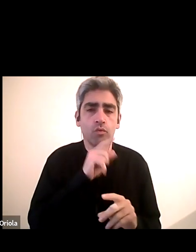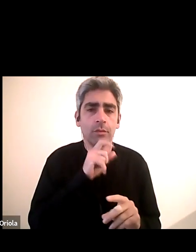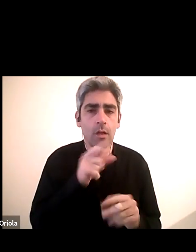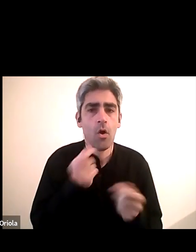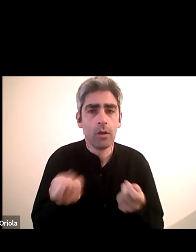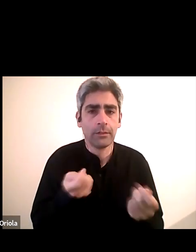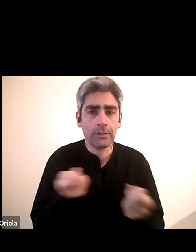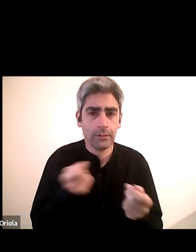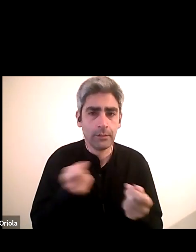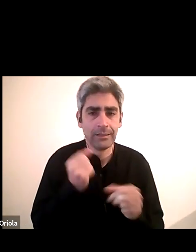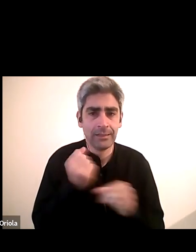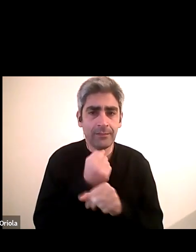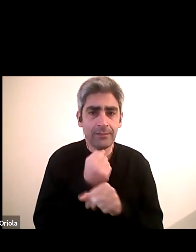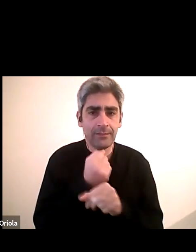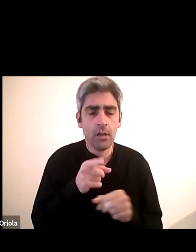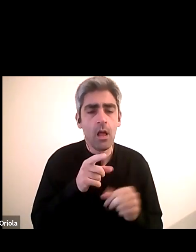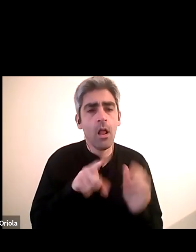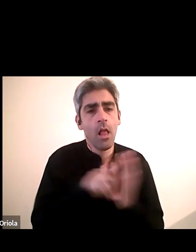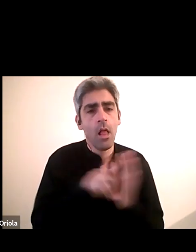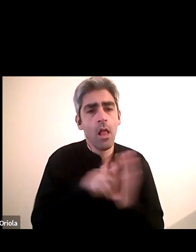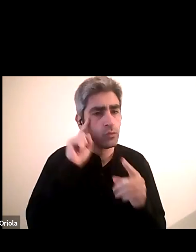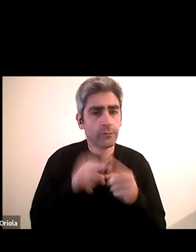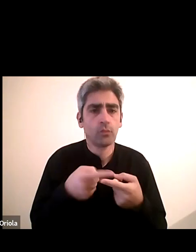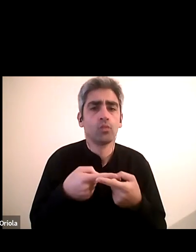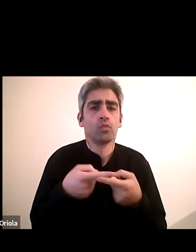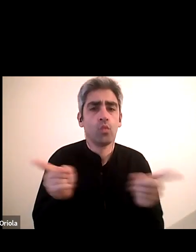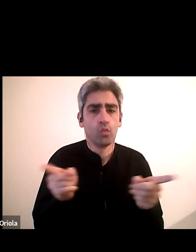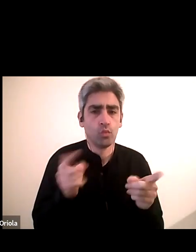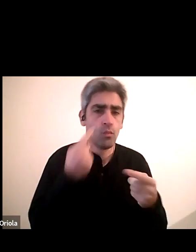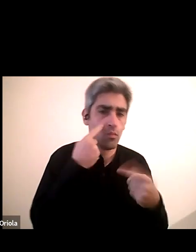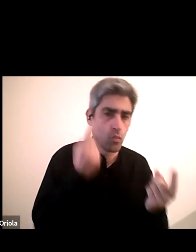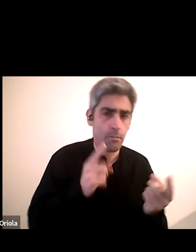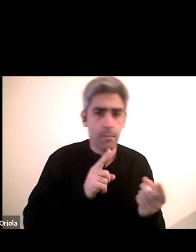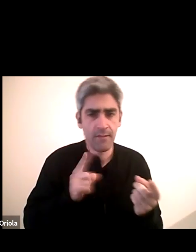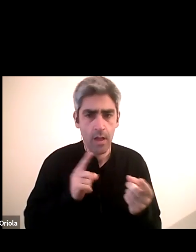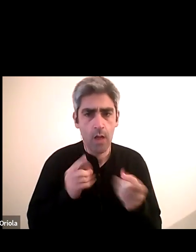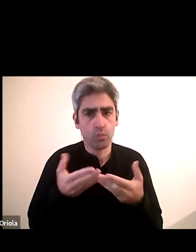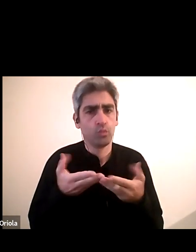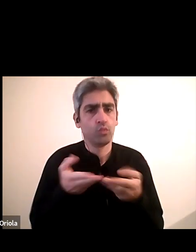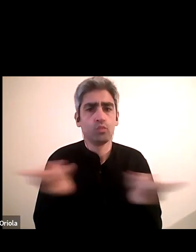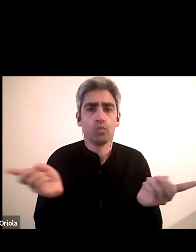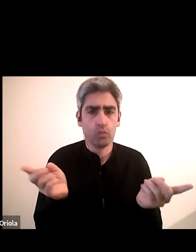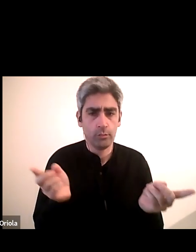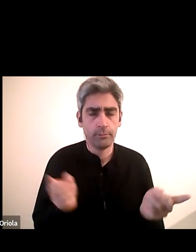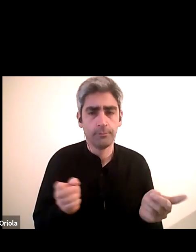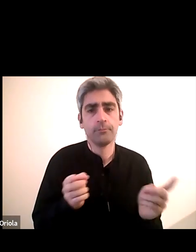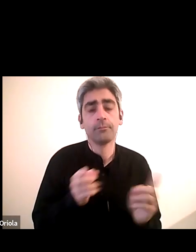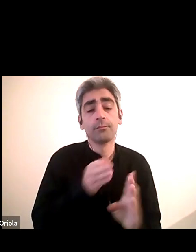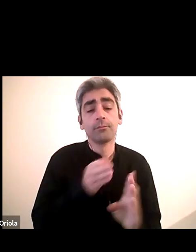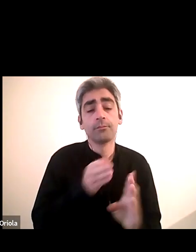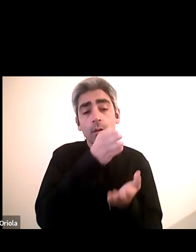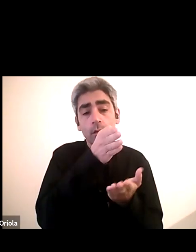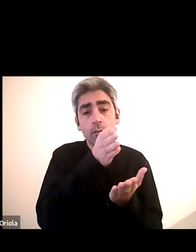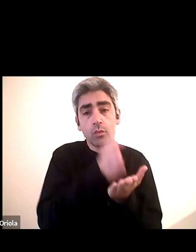a legislação era universal, era para o setor público e o setor privado. Em 2008